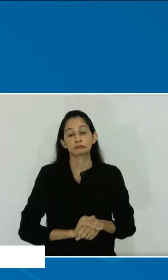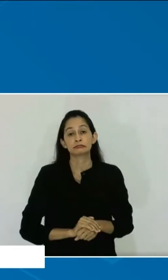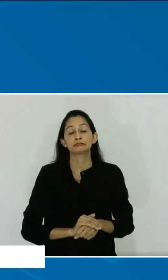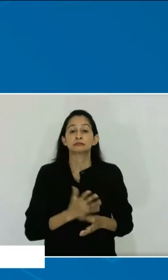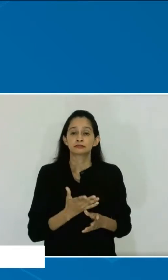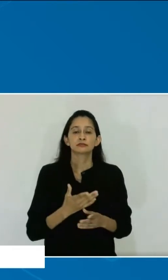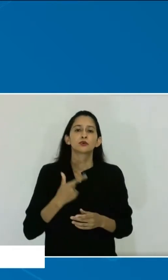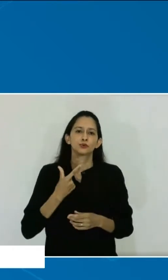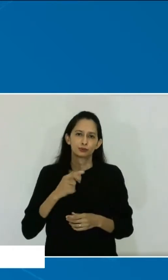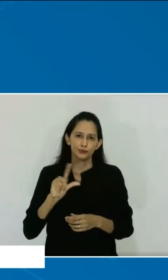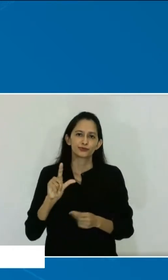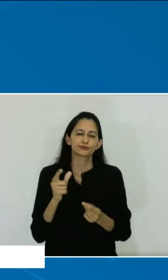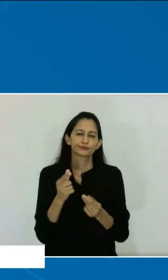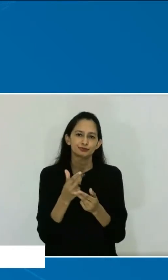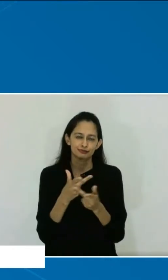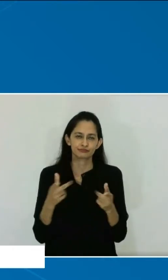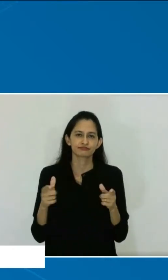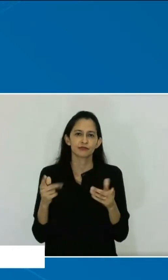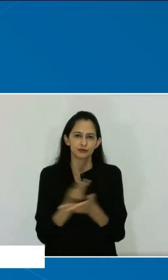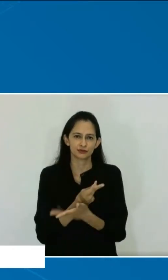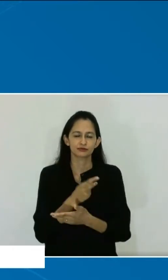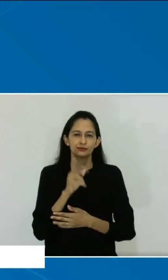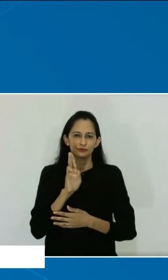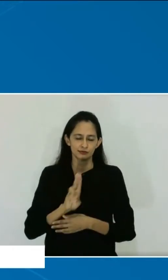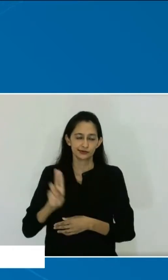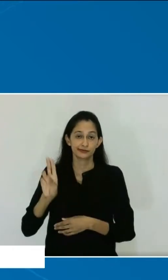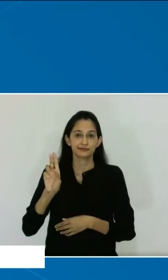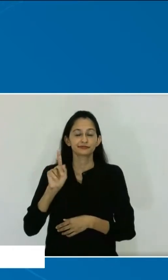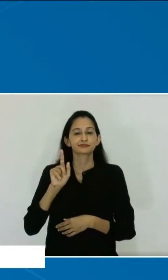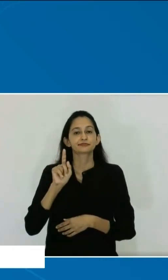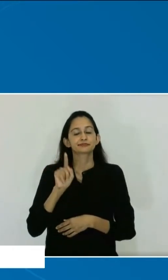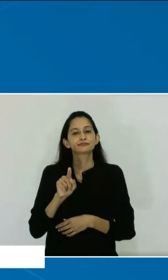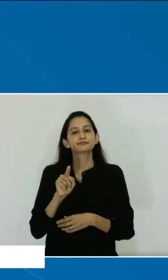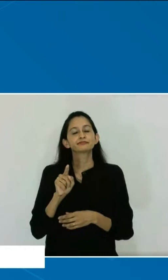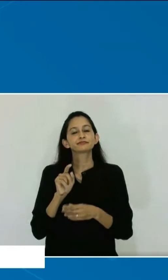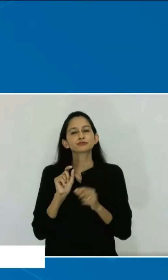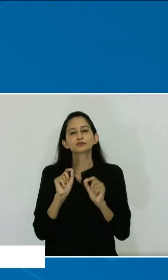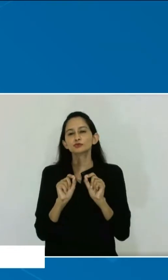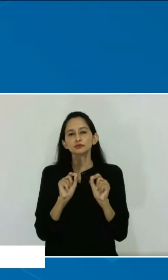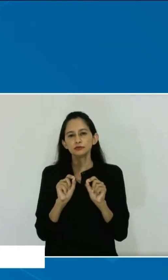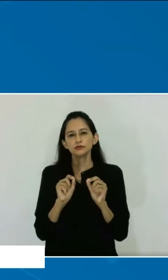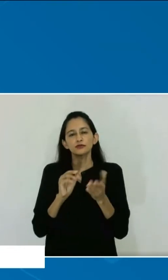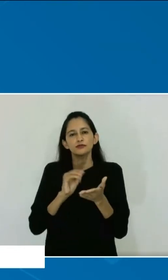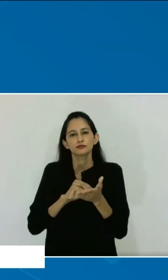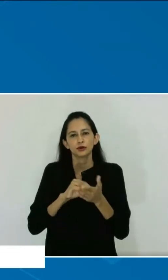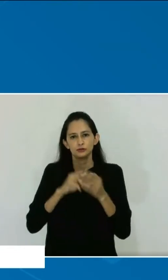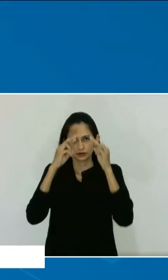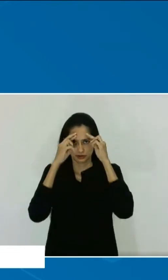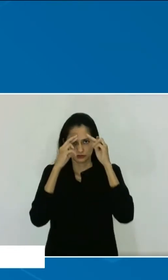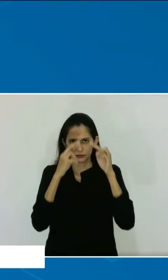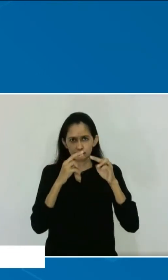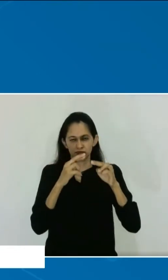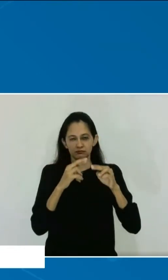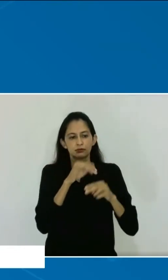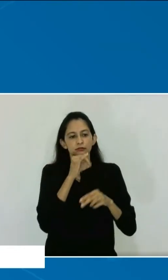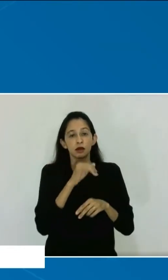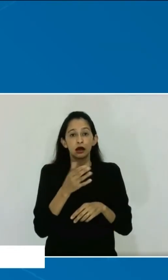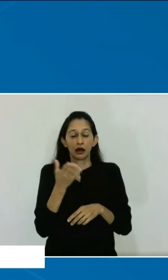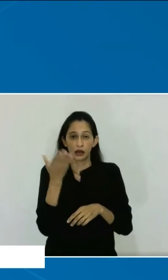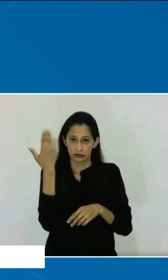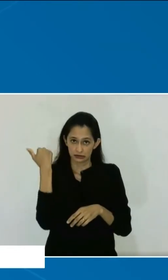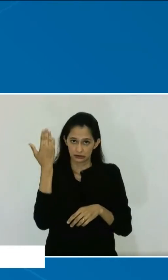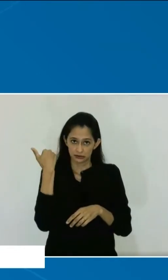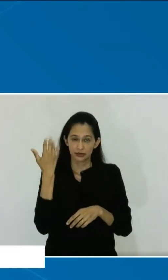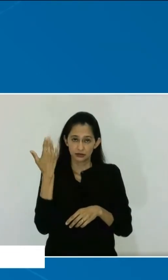as universidades obviamente, o não respeito, né, à decisão autônoma das universidades na